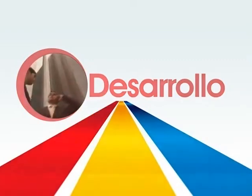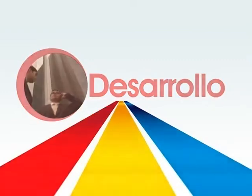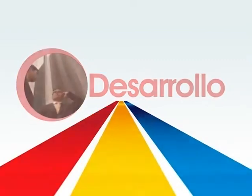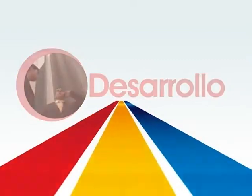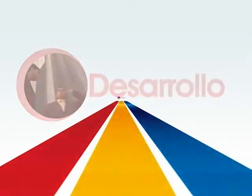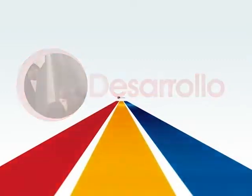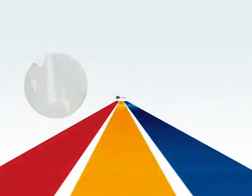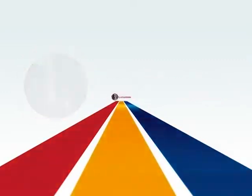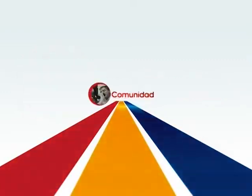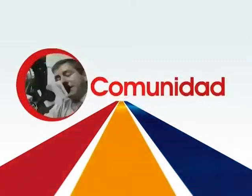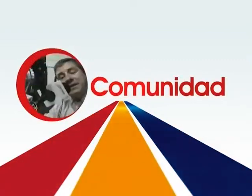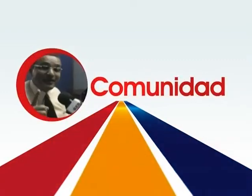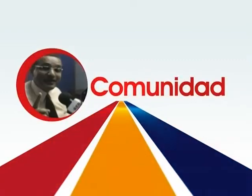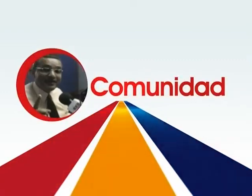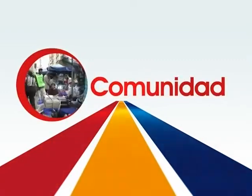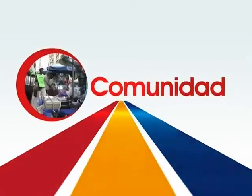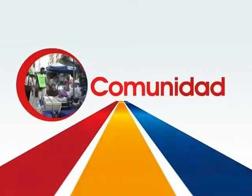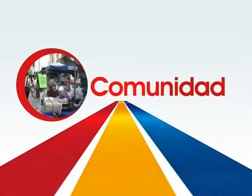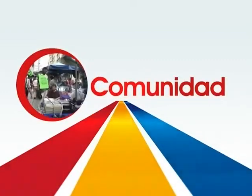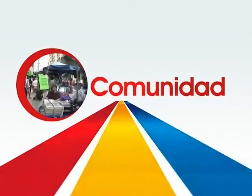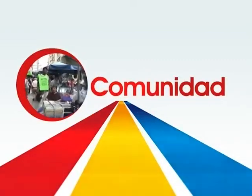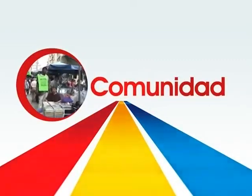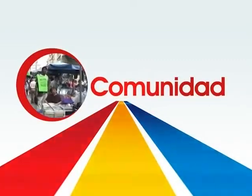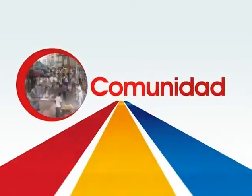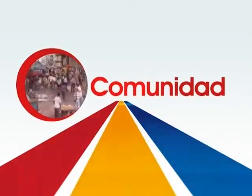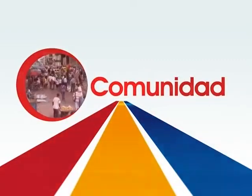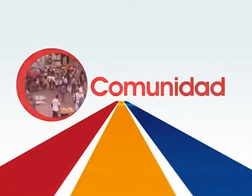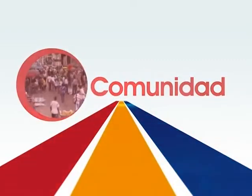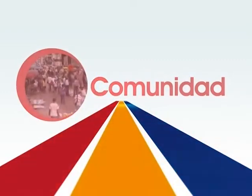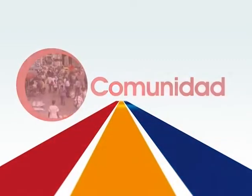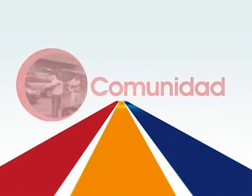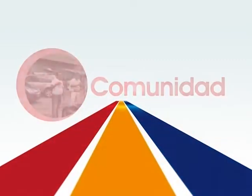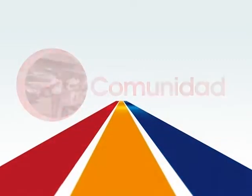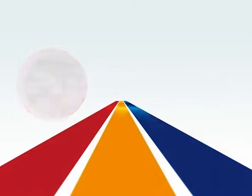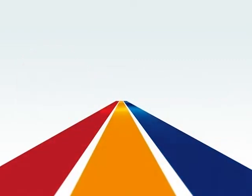gente Que trabaja por nuestro país